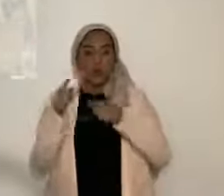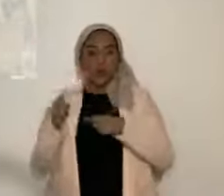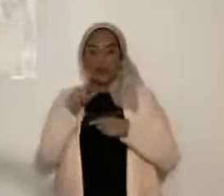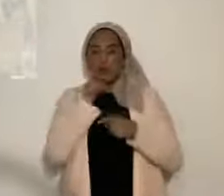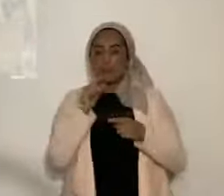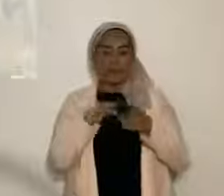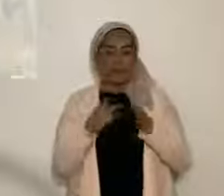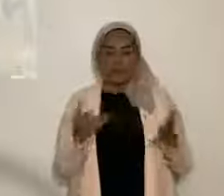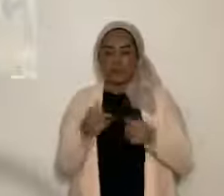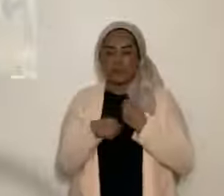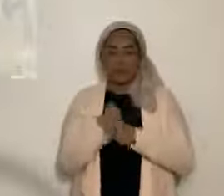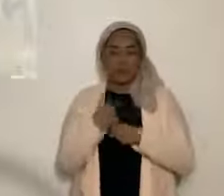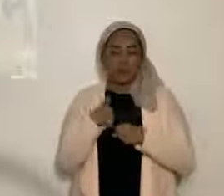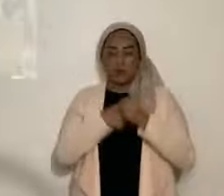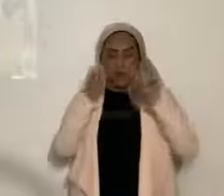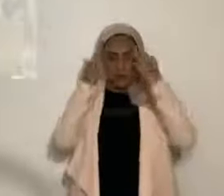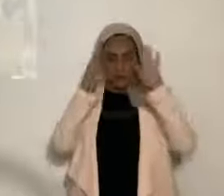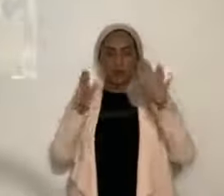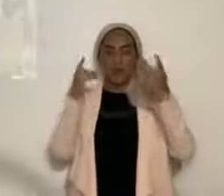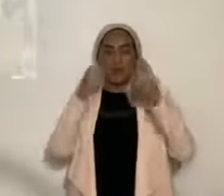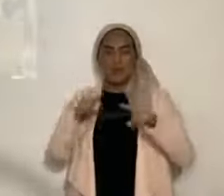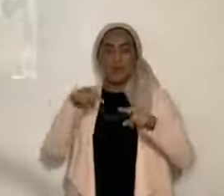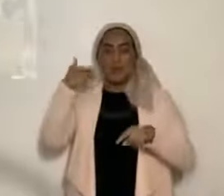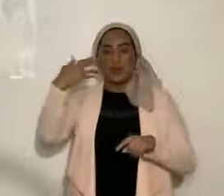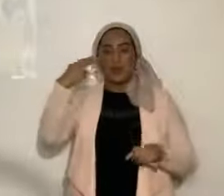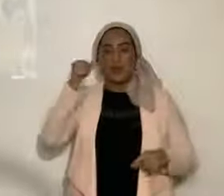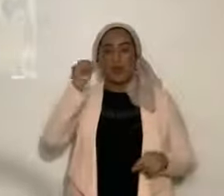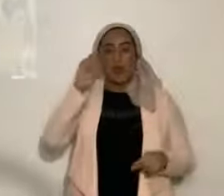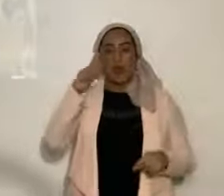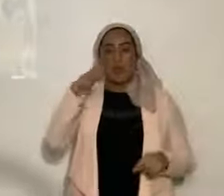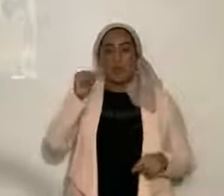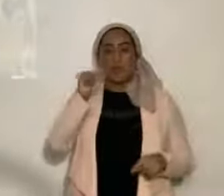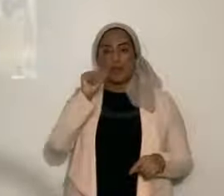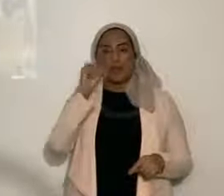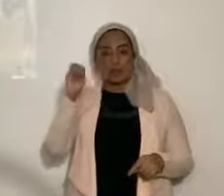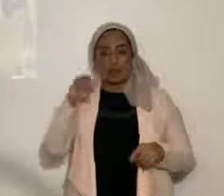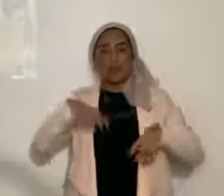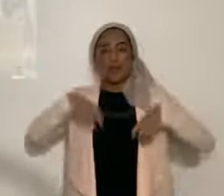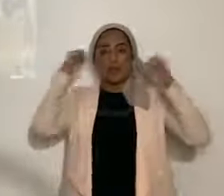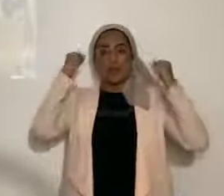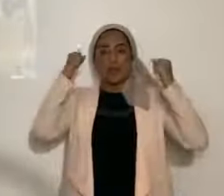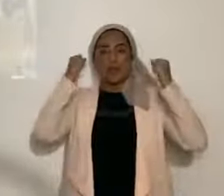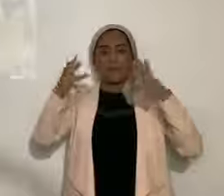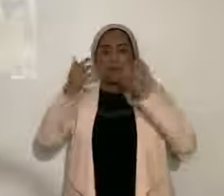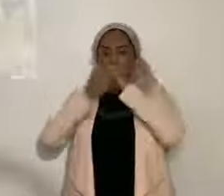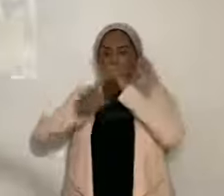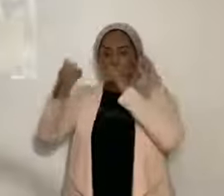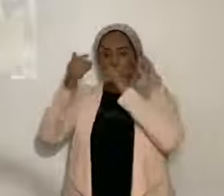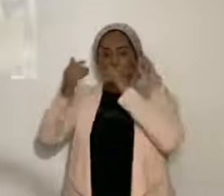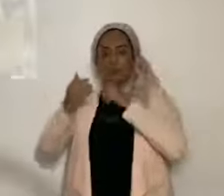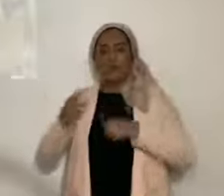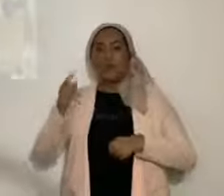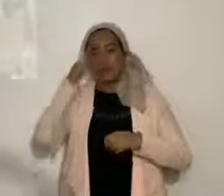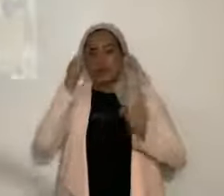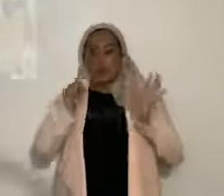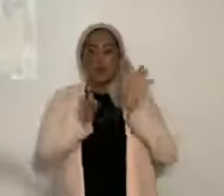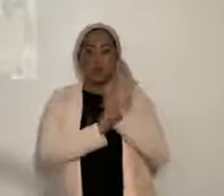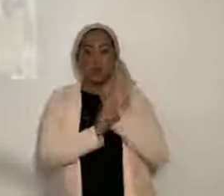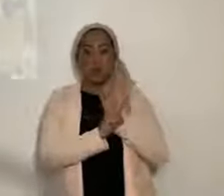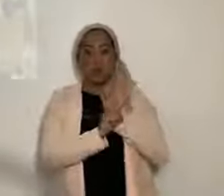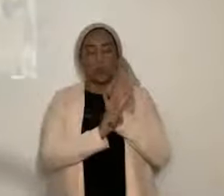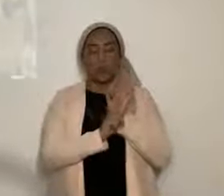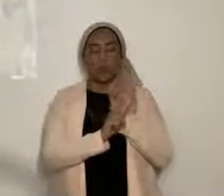a este año, no sabemos, el harpazo, el natsal, muchos toques, porque es alarma.